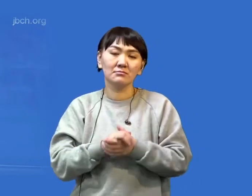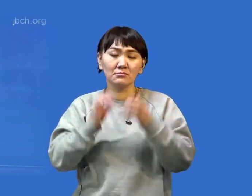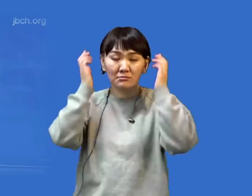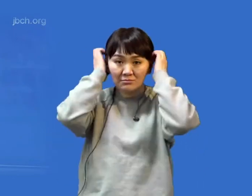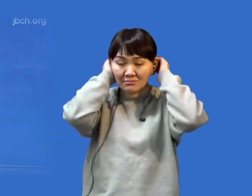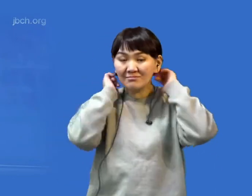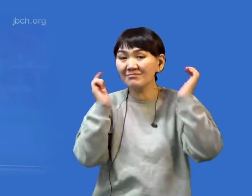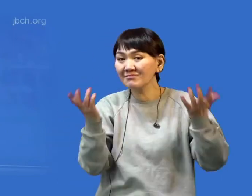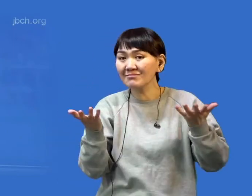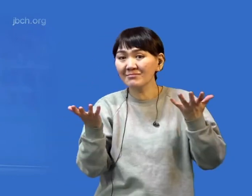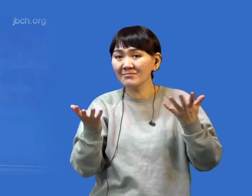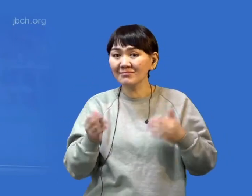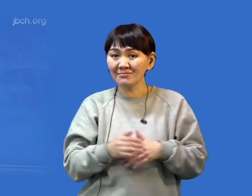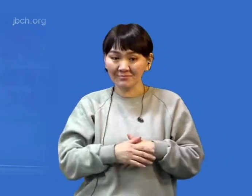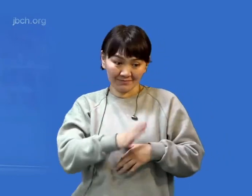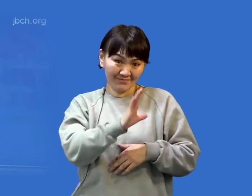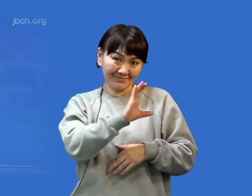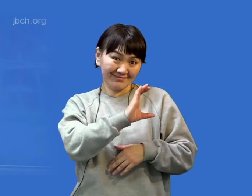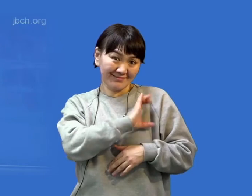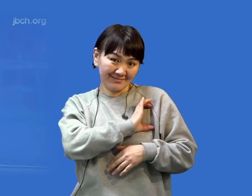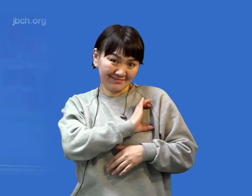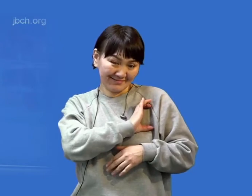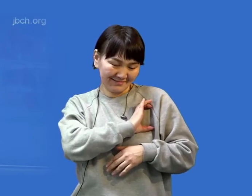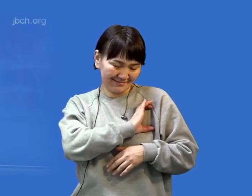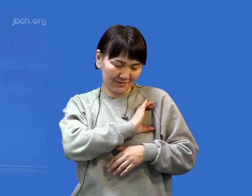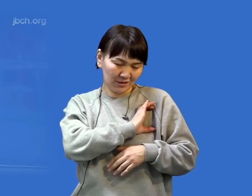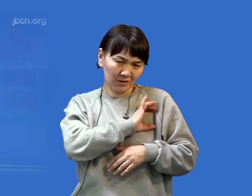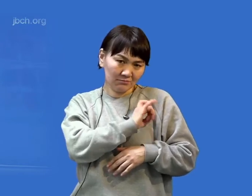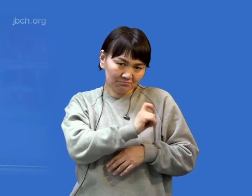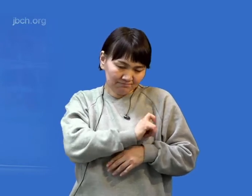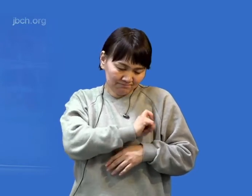Гэтэл энэ сэтгэл хөдлөлөө ерөөсөй тайлахгүй.